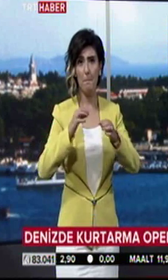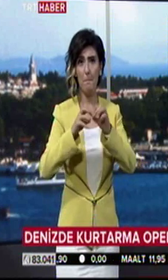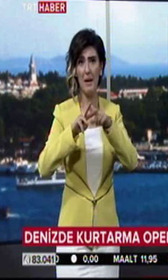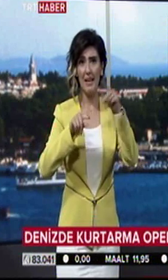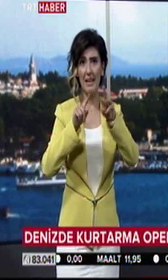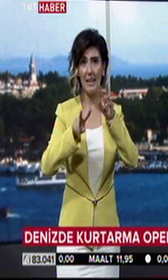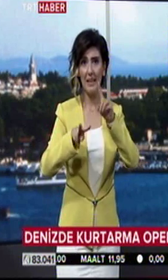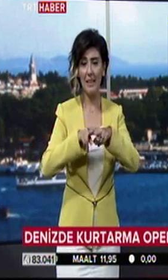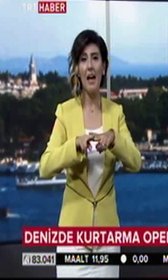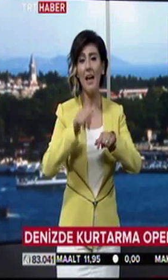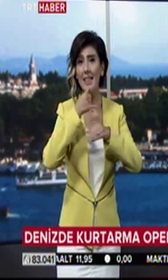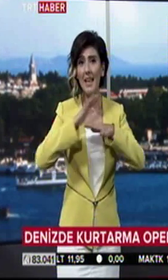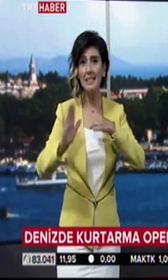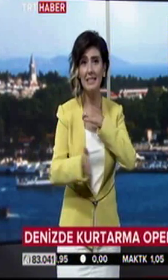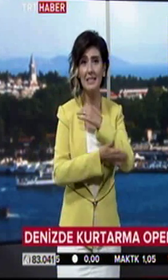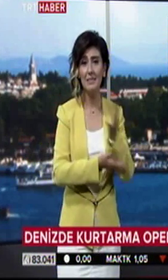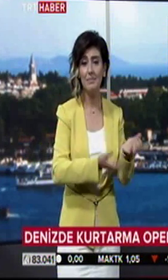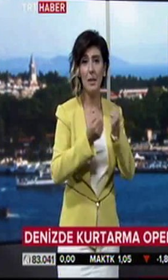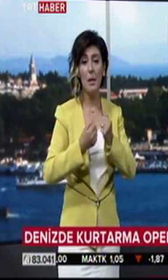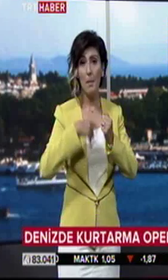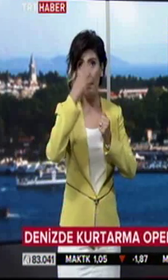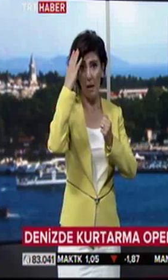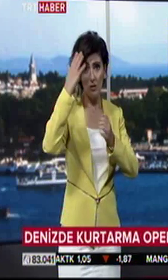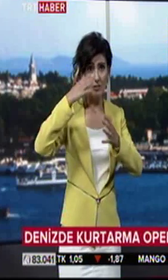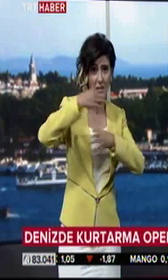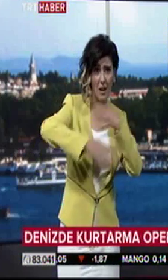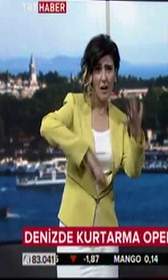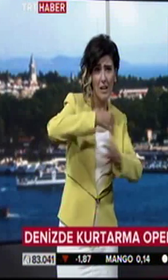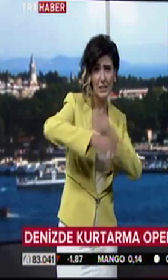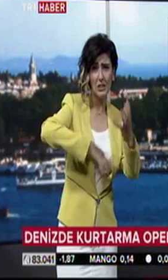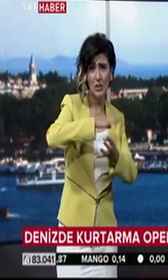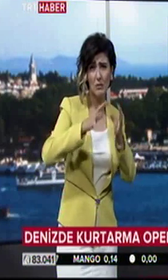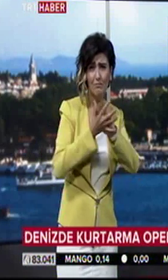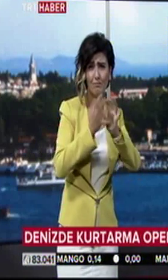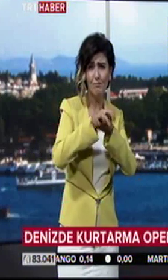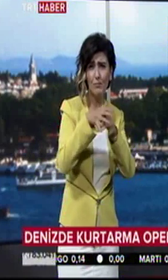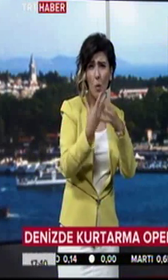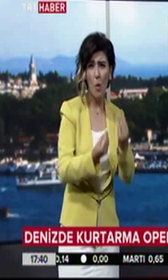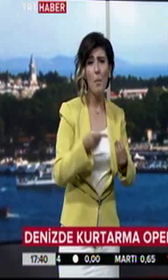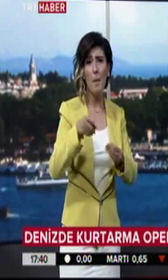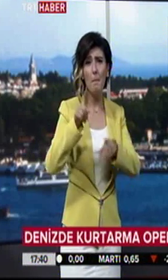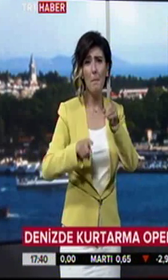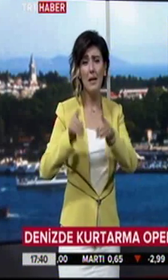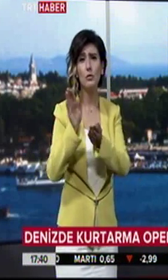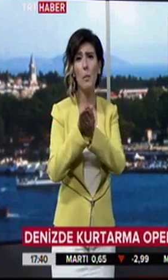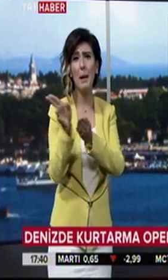yetişti. Baştan kuyruğa ağlara dolanmış olan balinanın bazı yerlerinde köpek balığı ısırıkları tespit